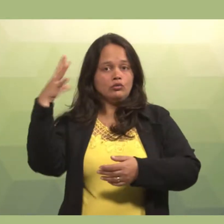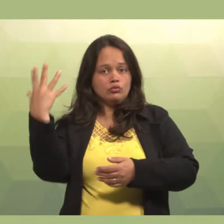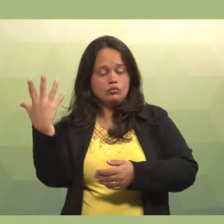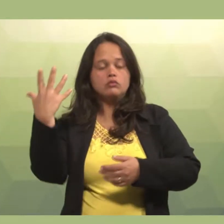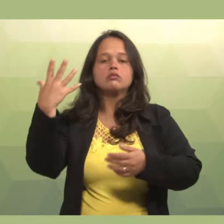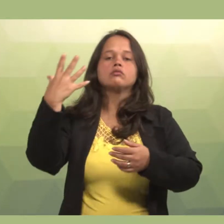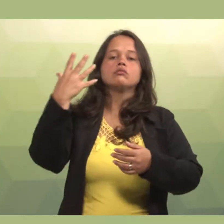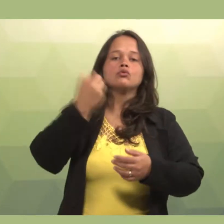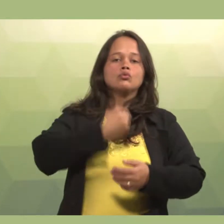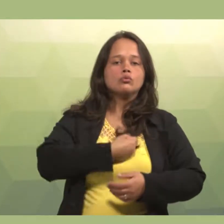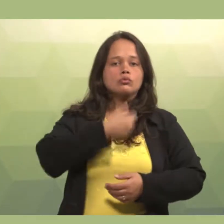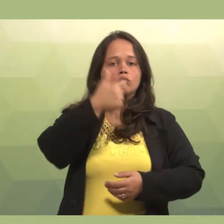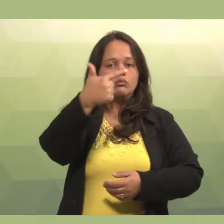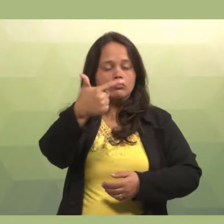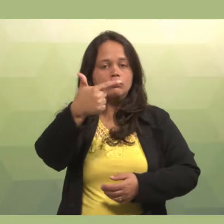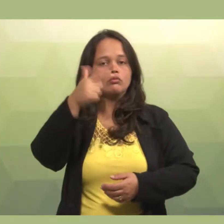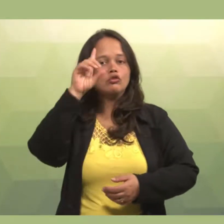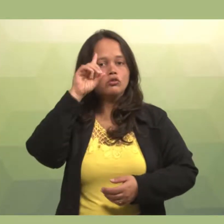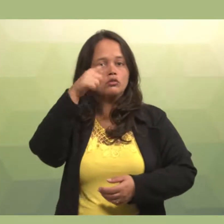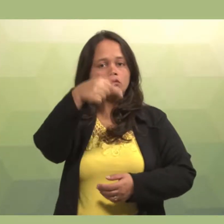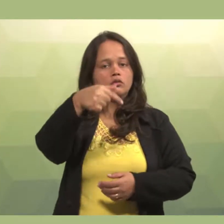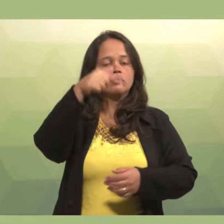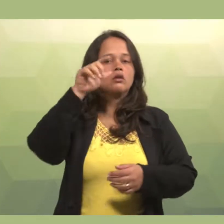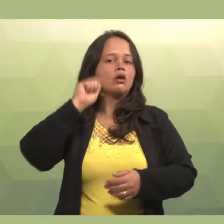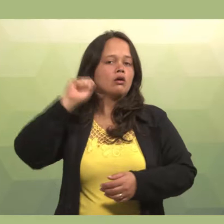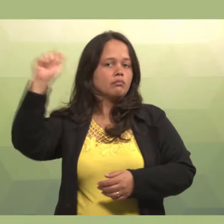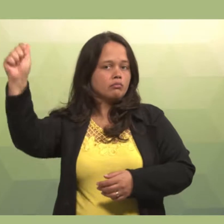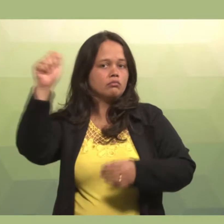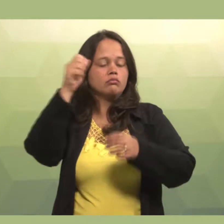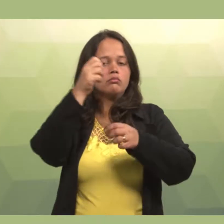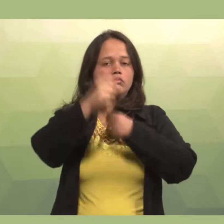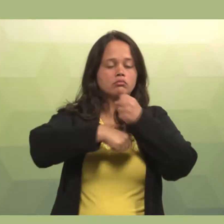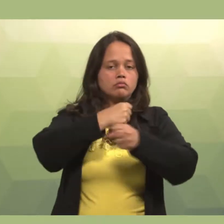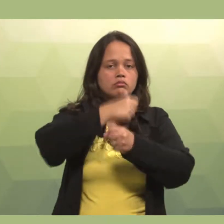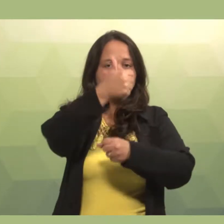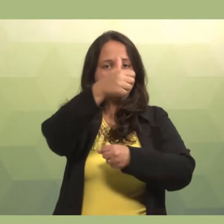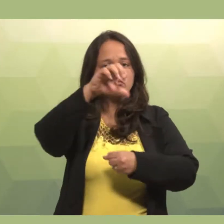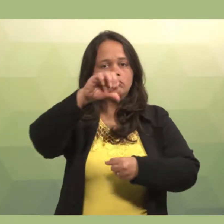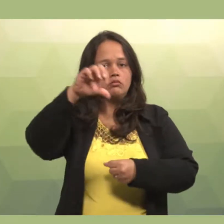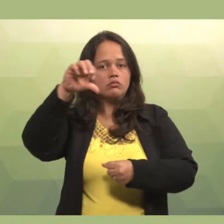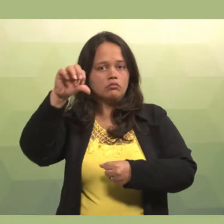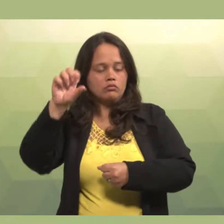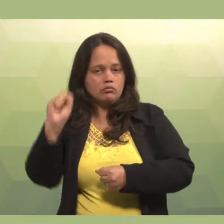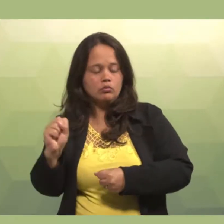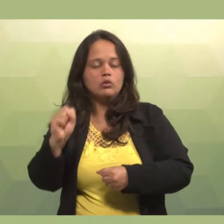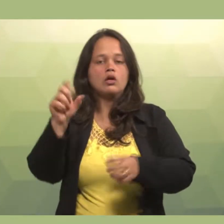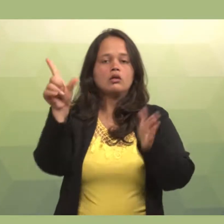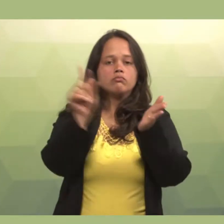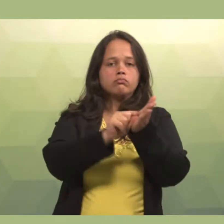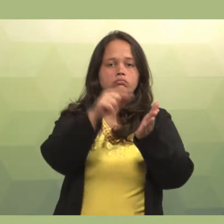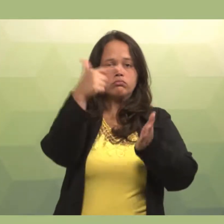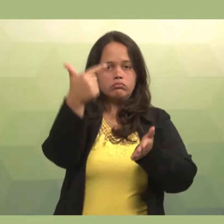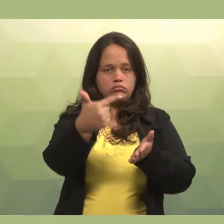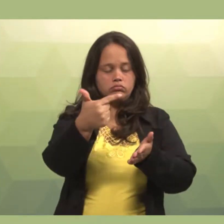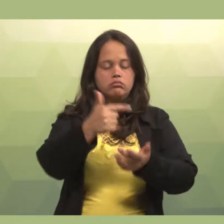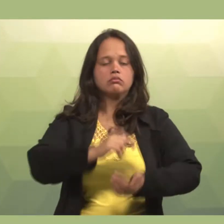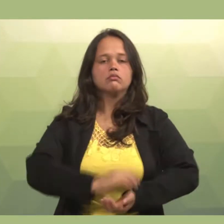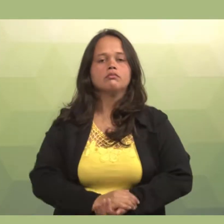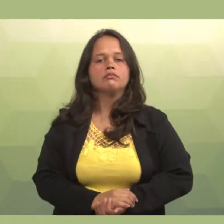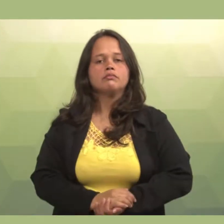definida na Resolução SEB número 2, de 7 de abril de 1998, em seu artigo